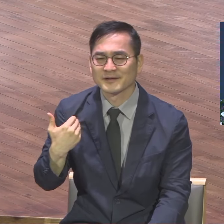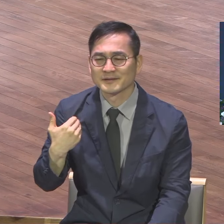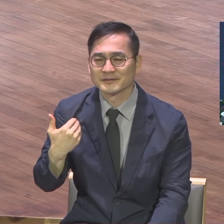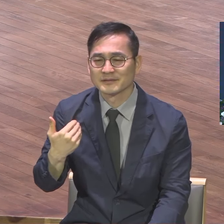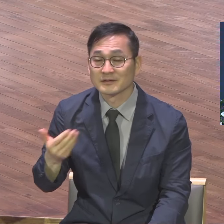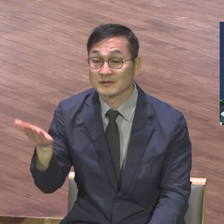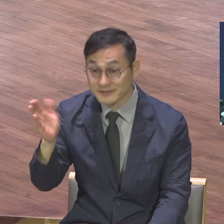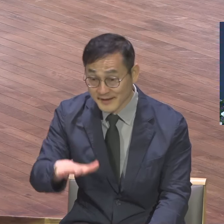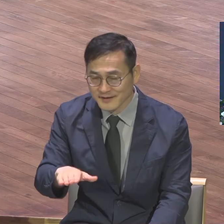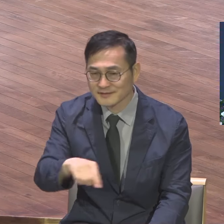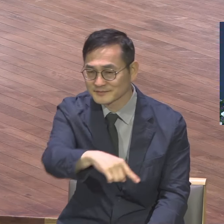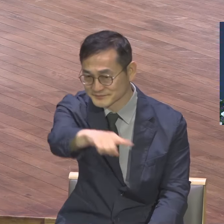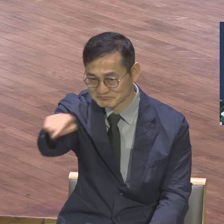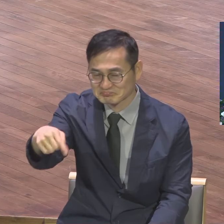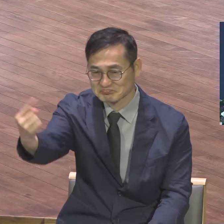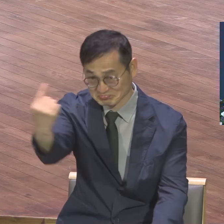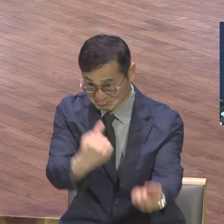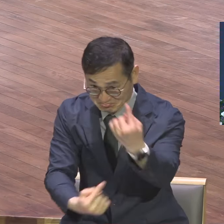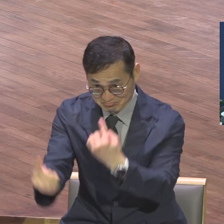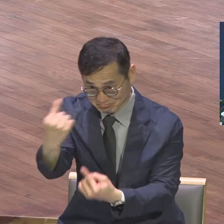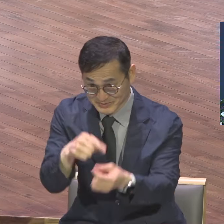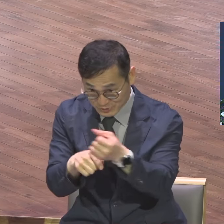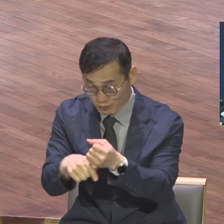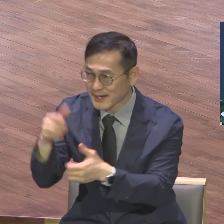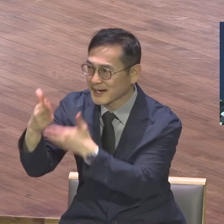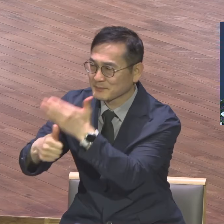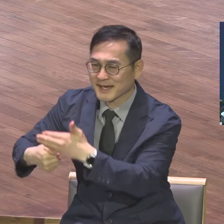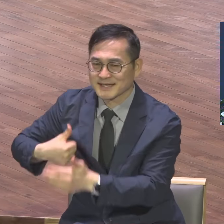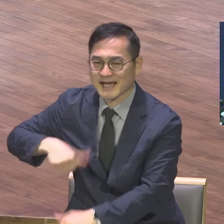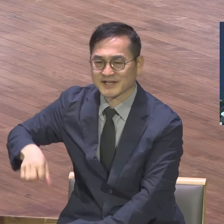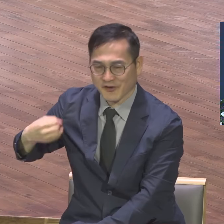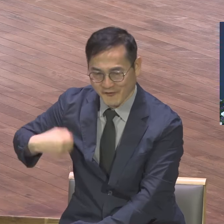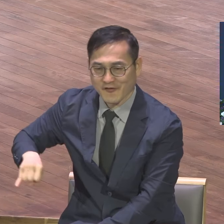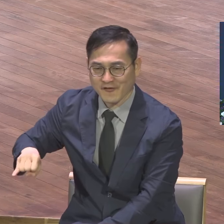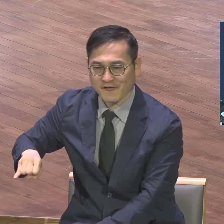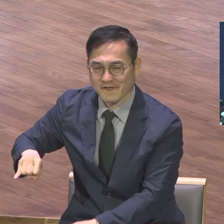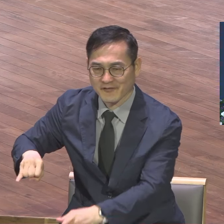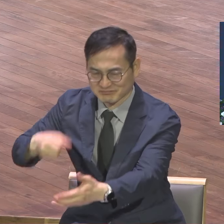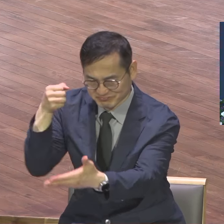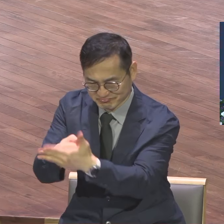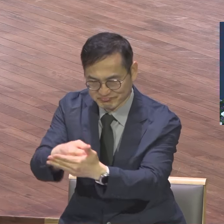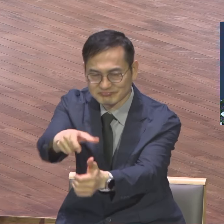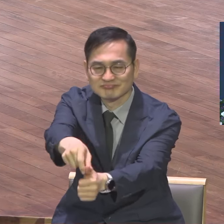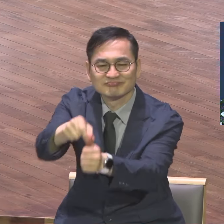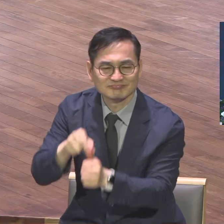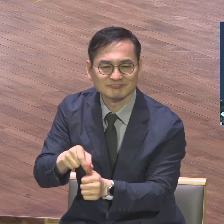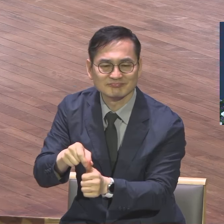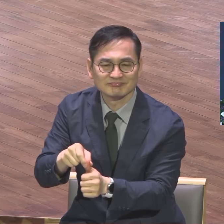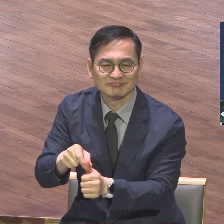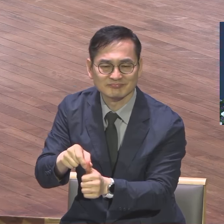여러분은 하나님의 자녀로 하나님을 예배하도록 창세전에